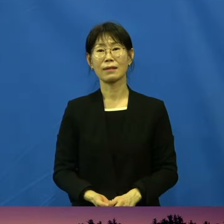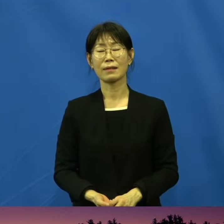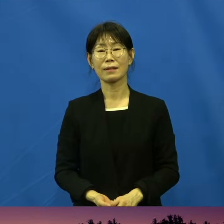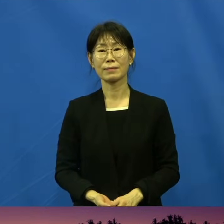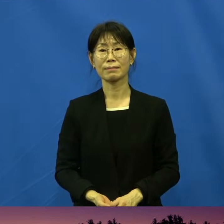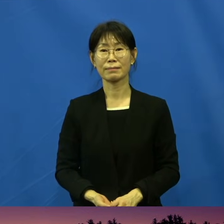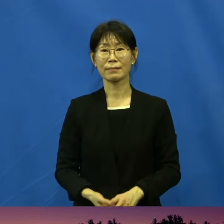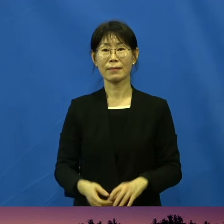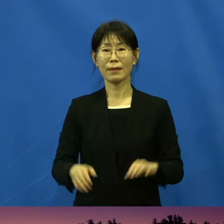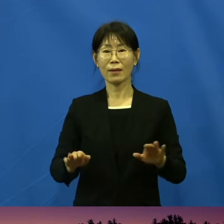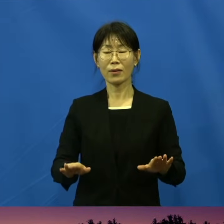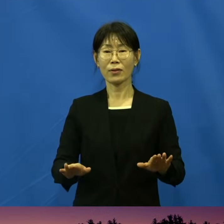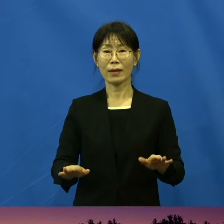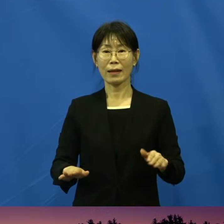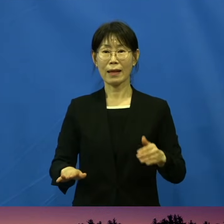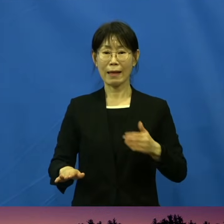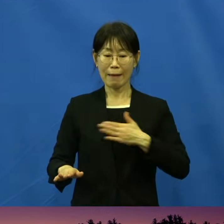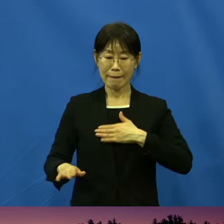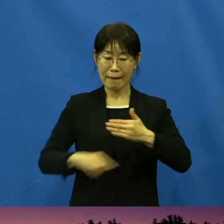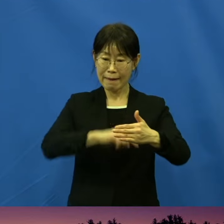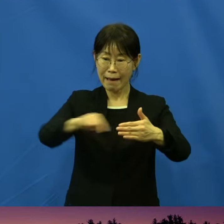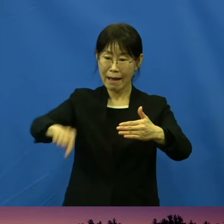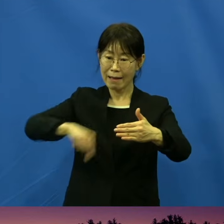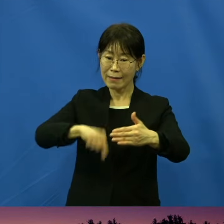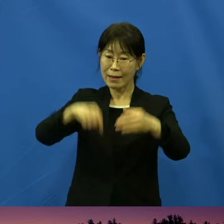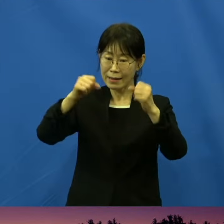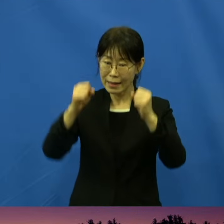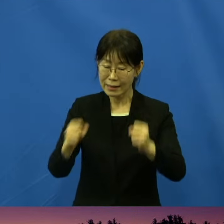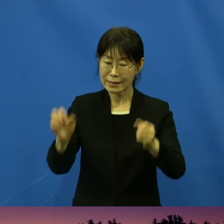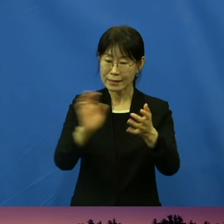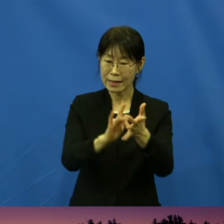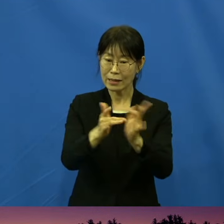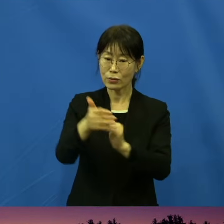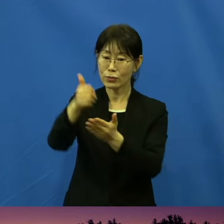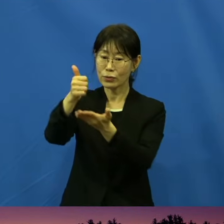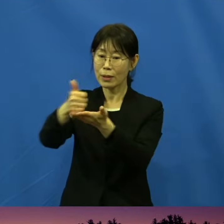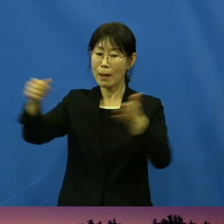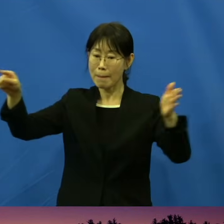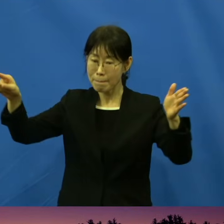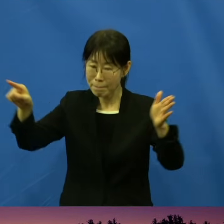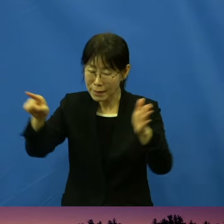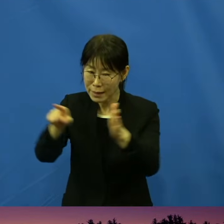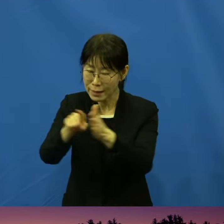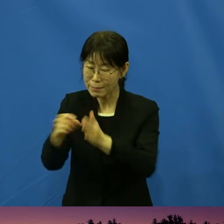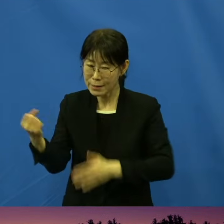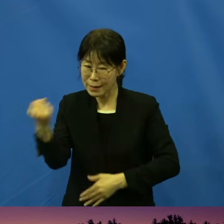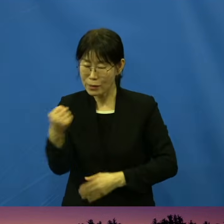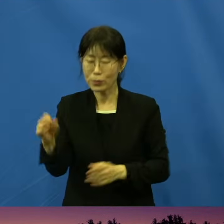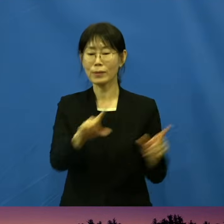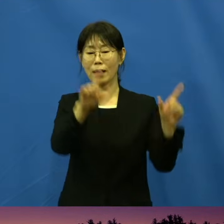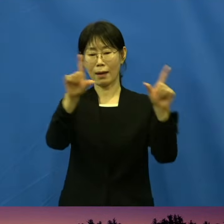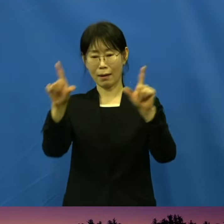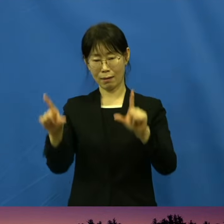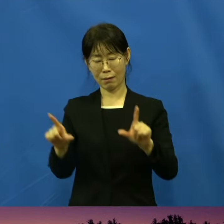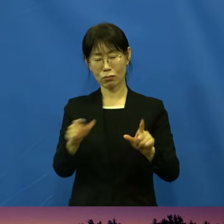그래서 오늘 얘기 보면요, 내 안에 계신 그 분을 믿는 믿음 안에서 살아가는 거.